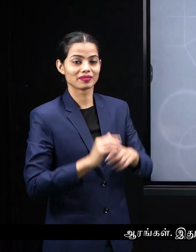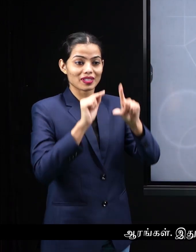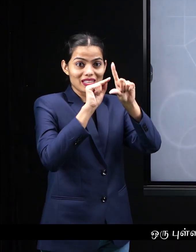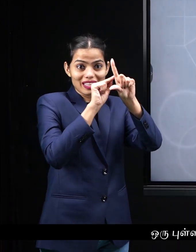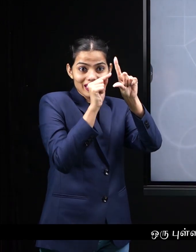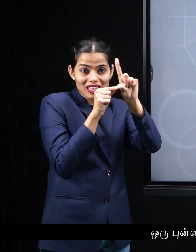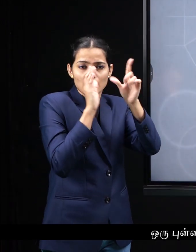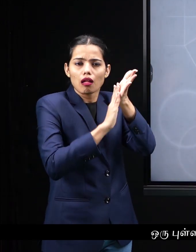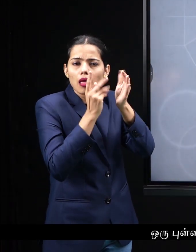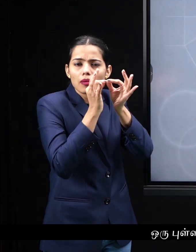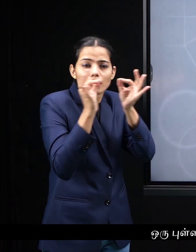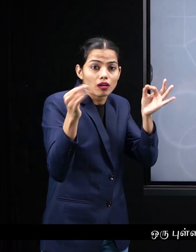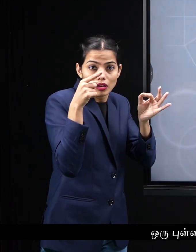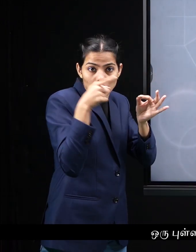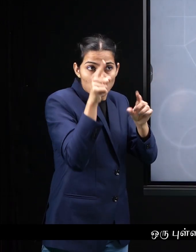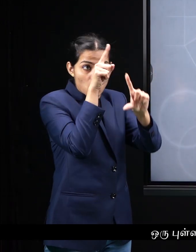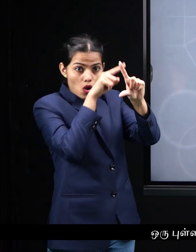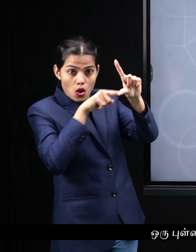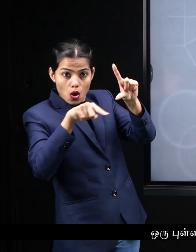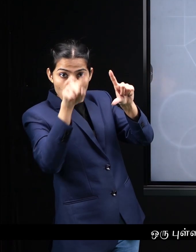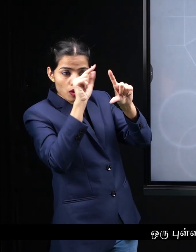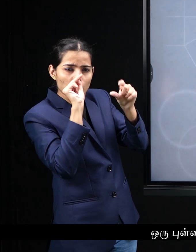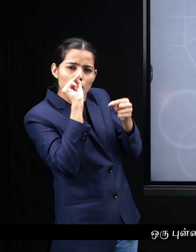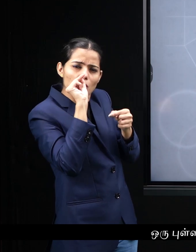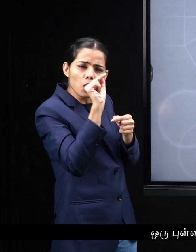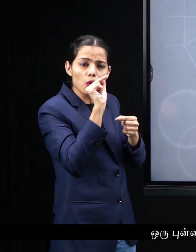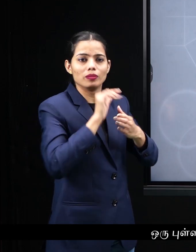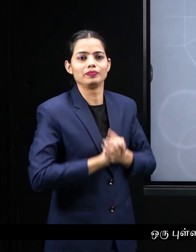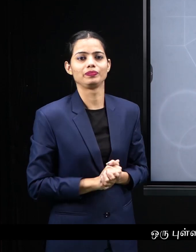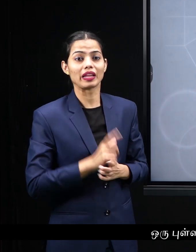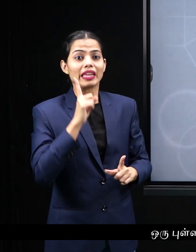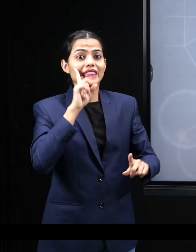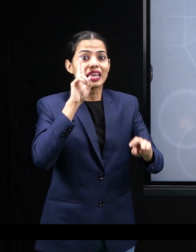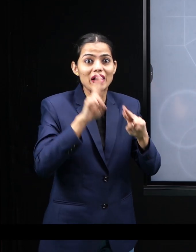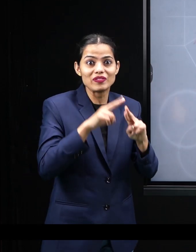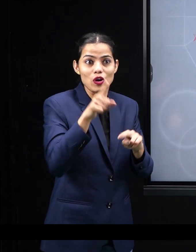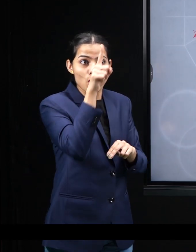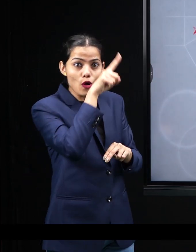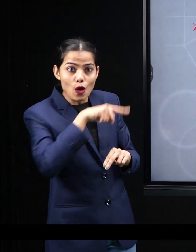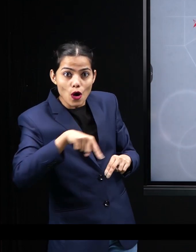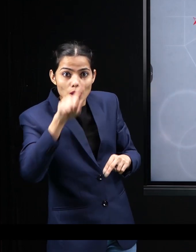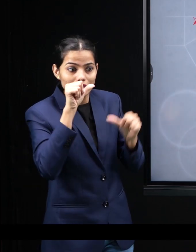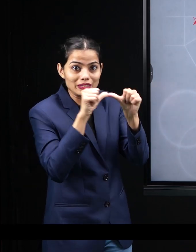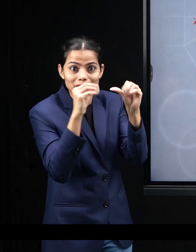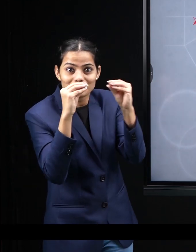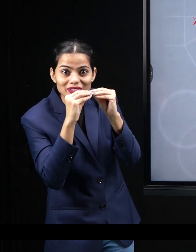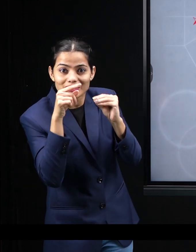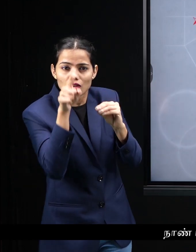ஒரு புள்ளியில் ஒரு நாண் மூலம் துணைக்கோணம். ஒரு வட்டத்தில் AB என்பது நாண்